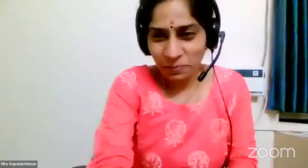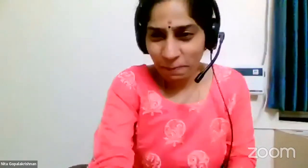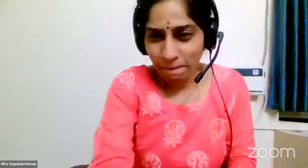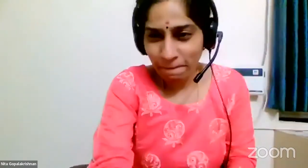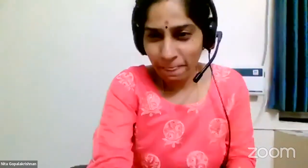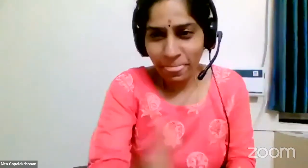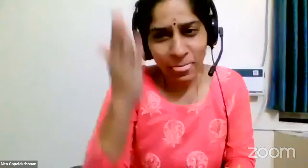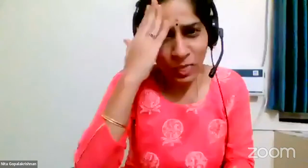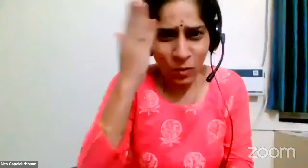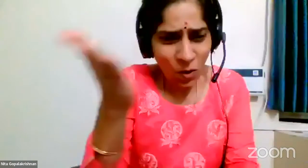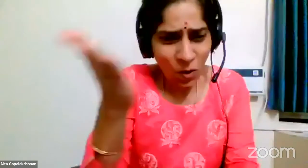जानते हैं सुदामा। और